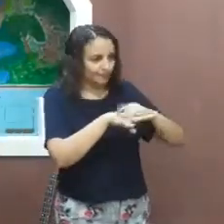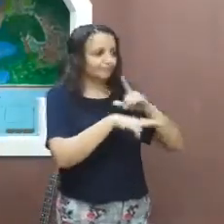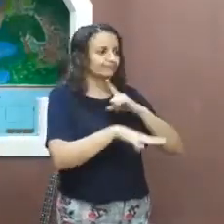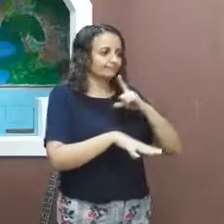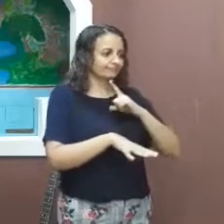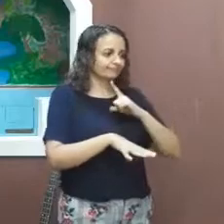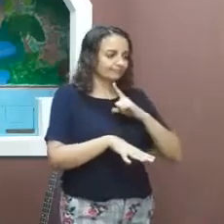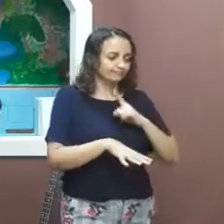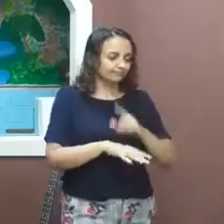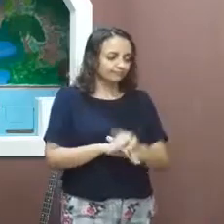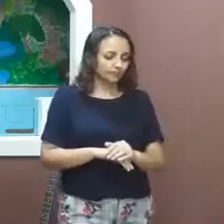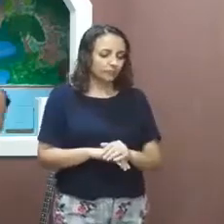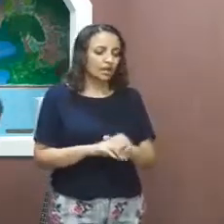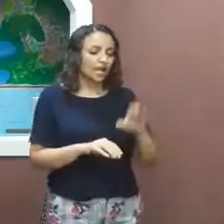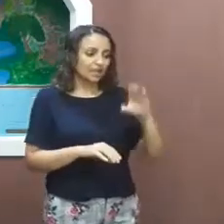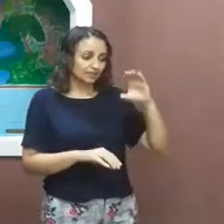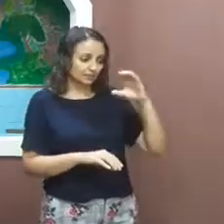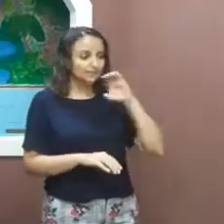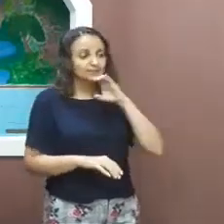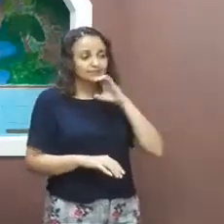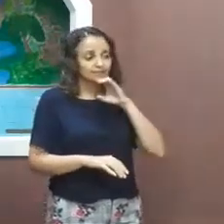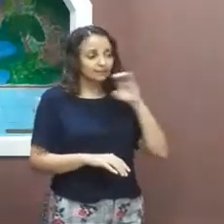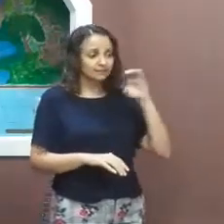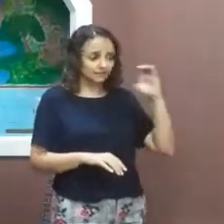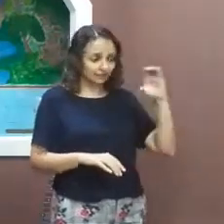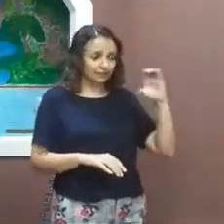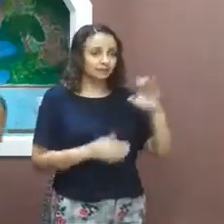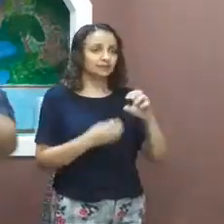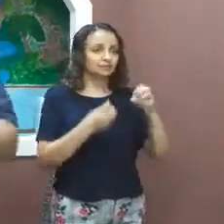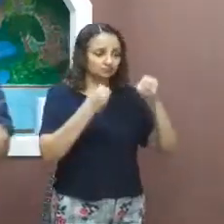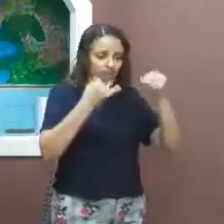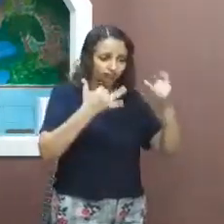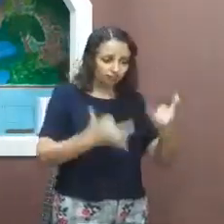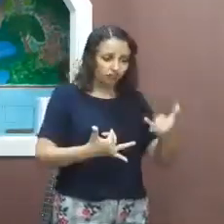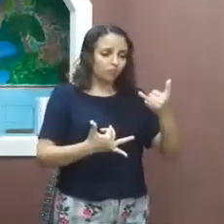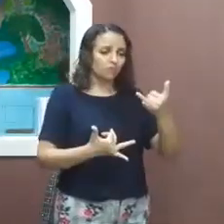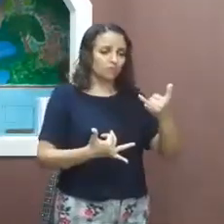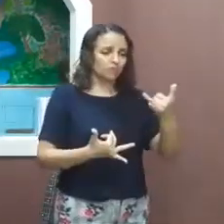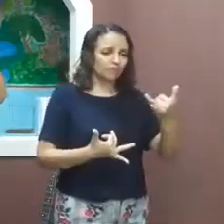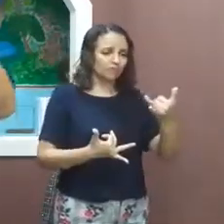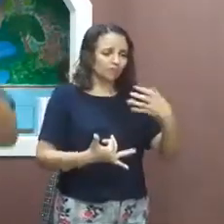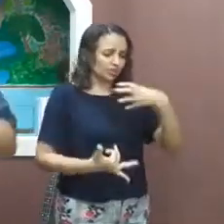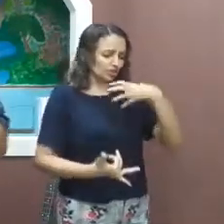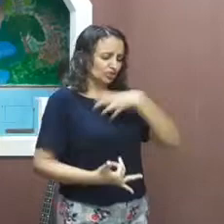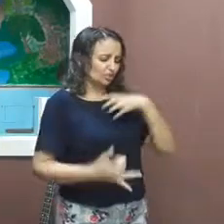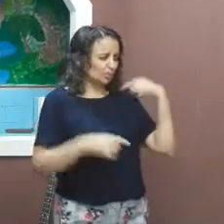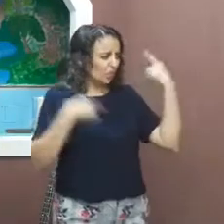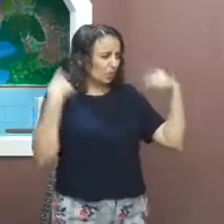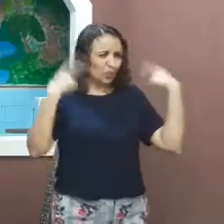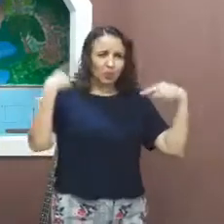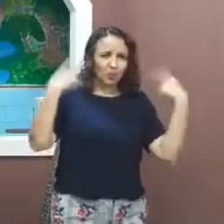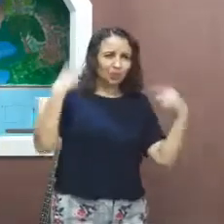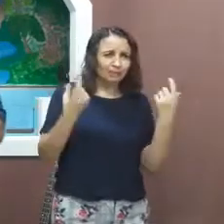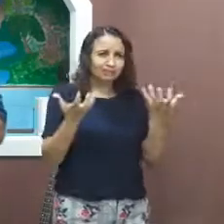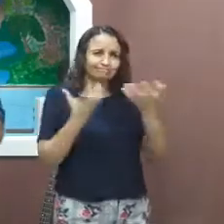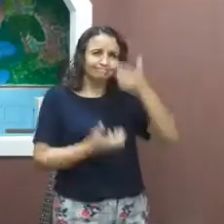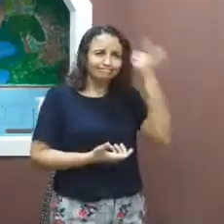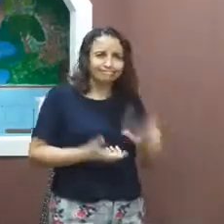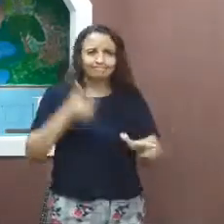Ponto. A própria ciência fala isso. Esse jeito frenético, esse jeito de ganância, esse